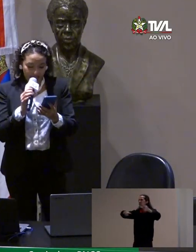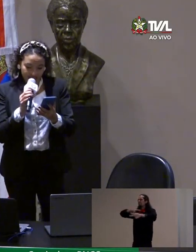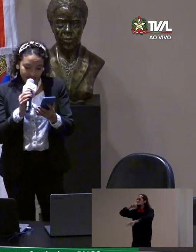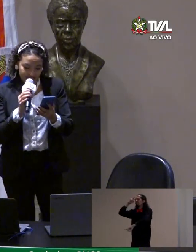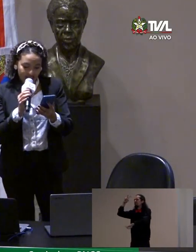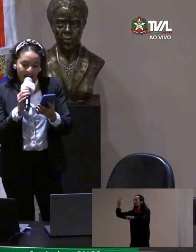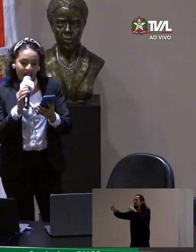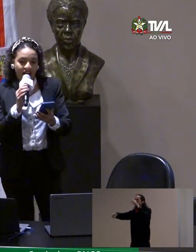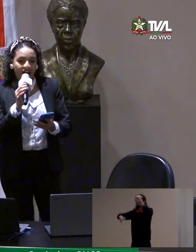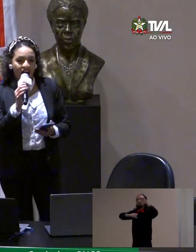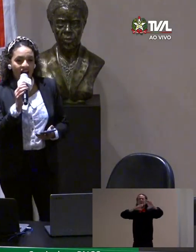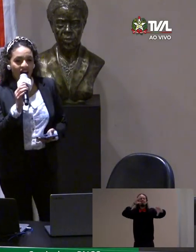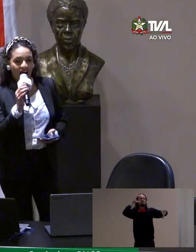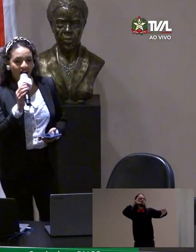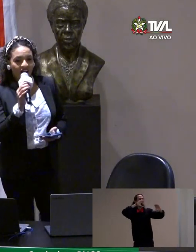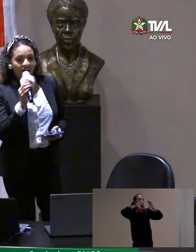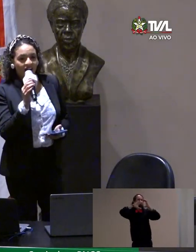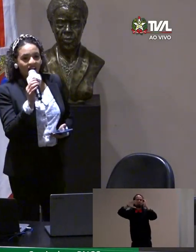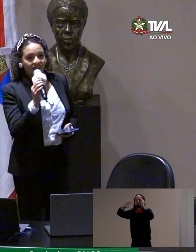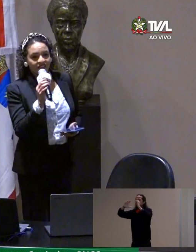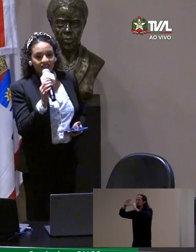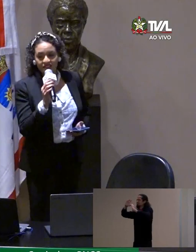para cantar